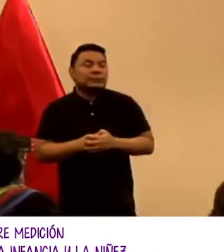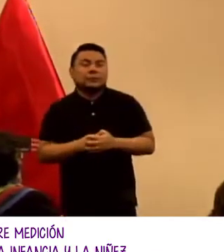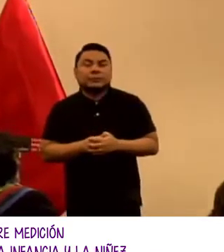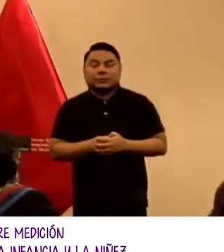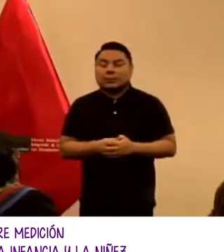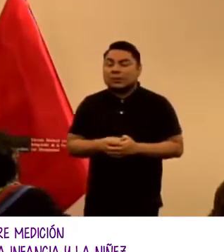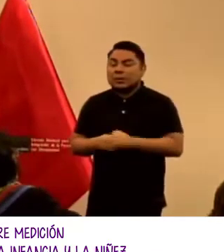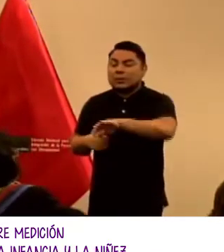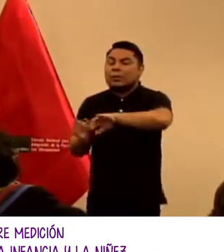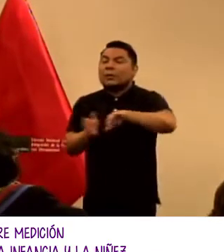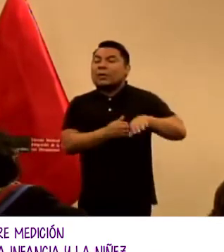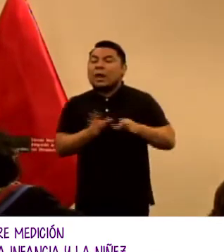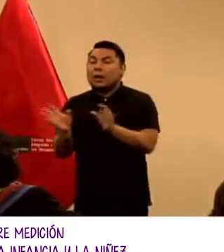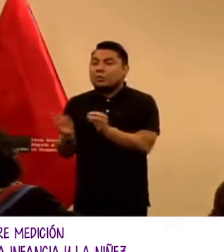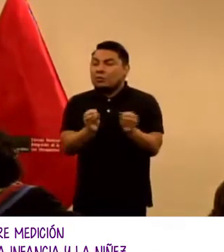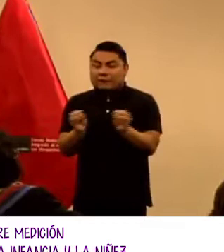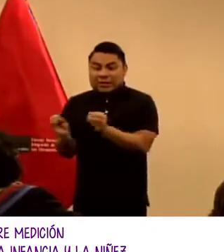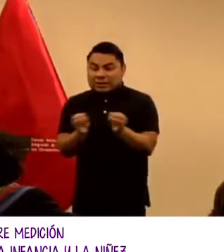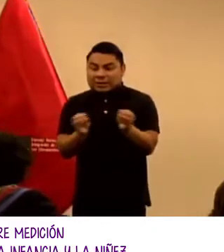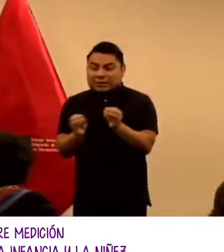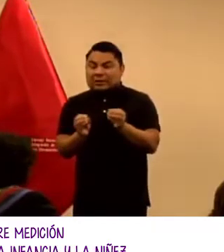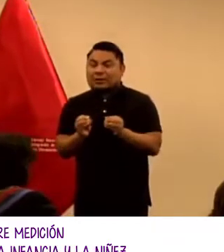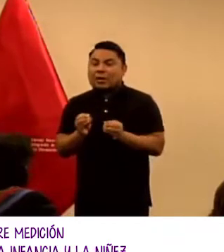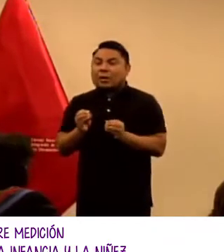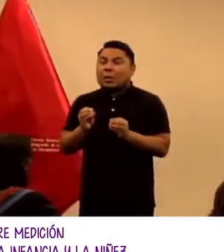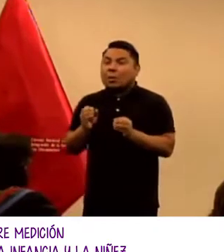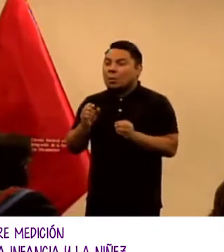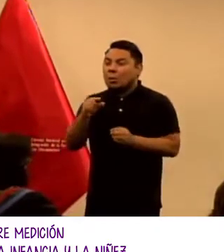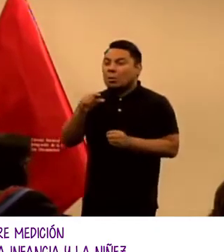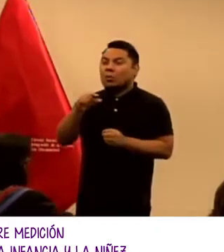La movilidad o motricidad gruesa